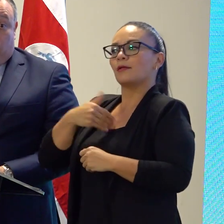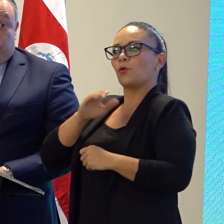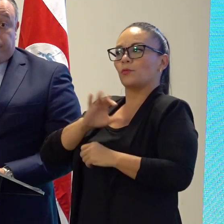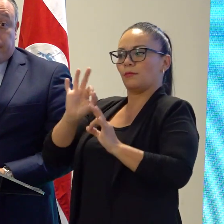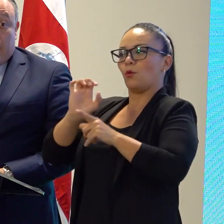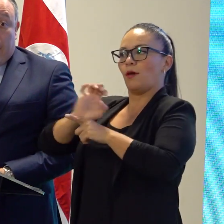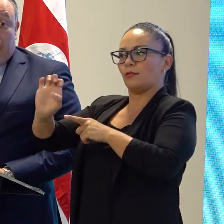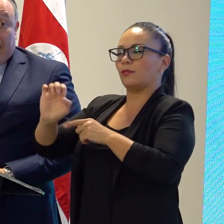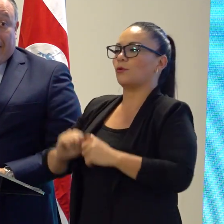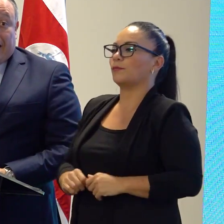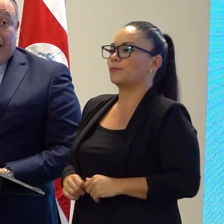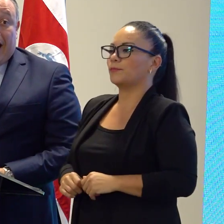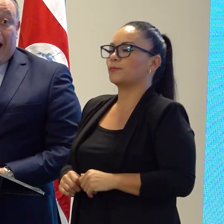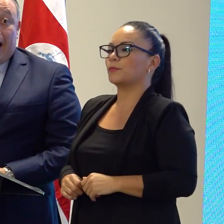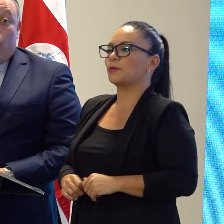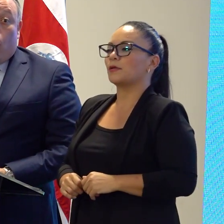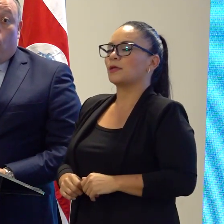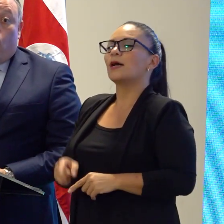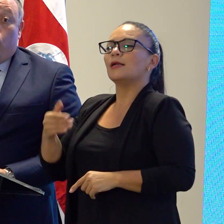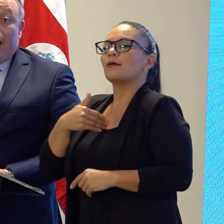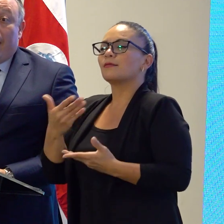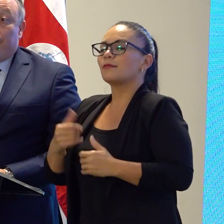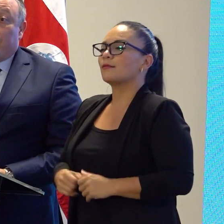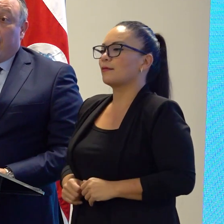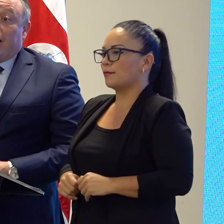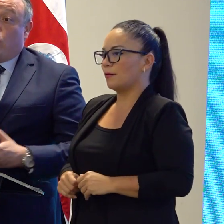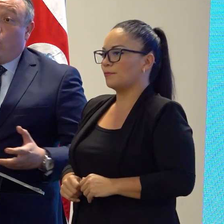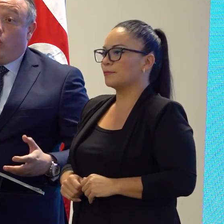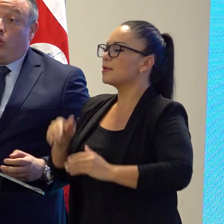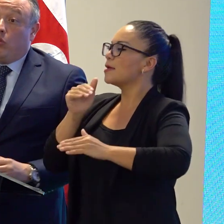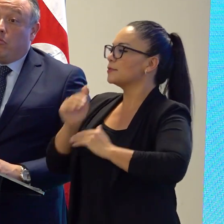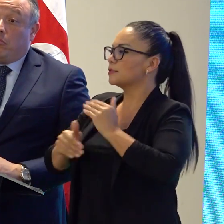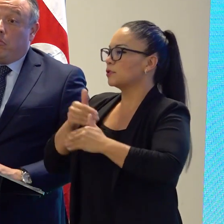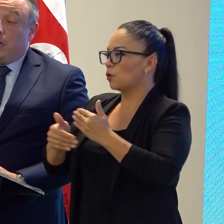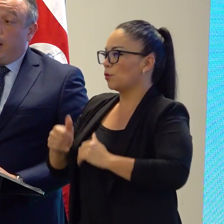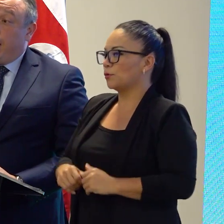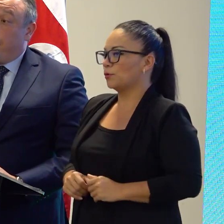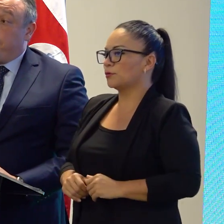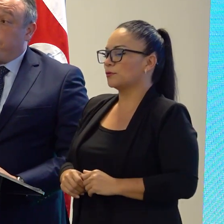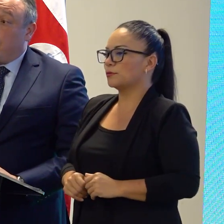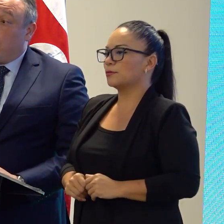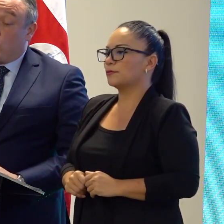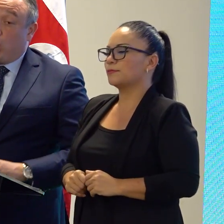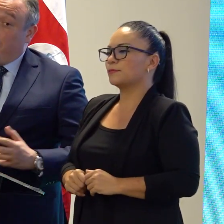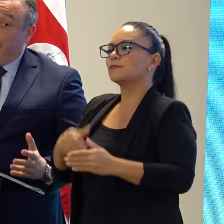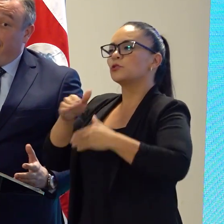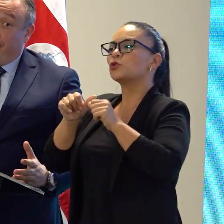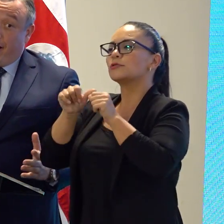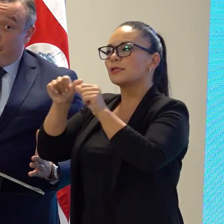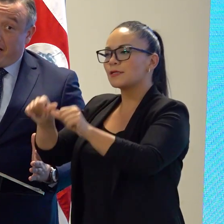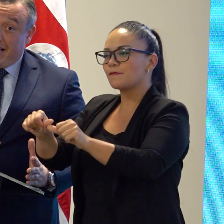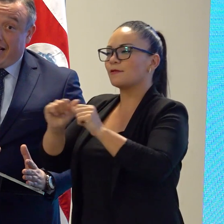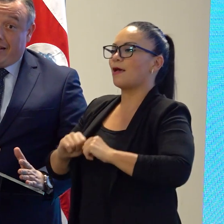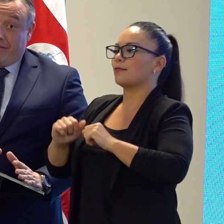ético a la que tenga una gestión de sostenibilidad